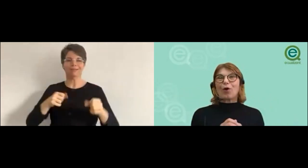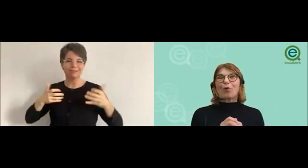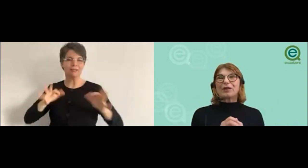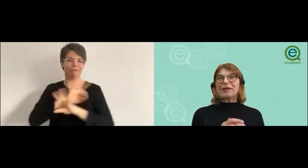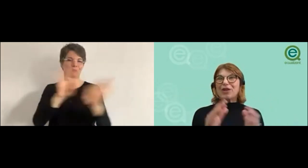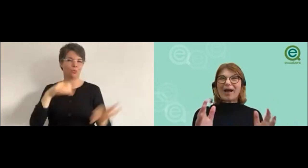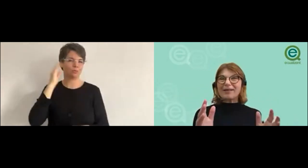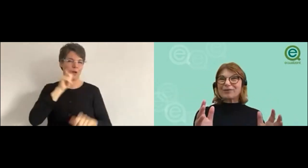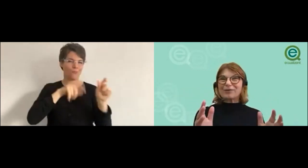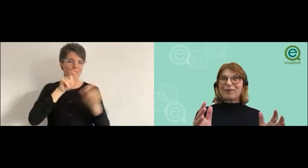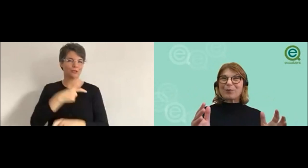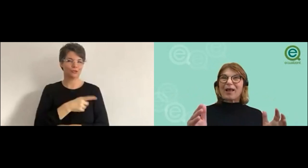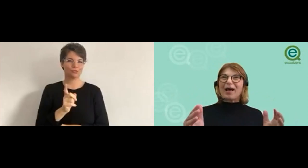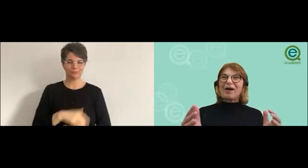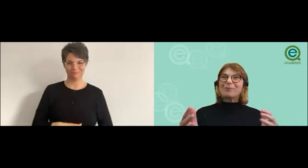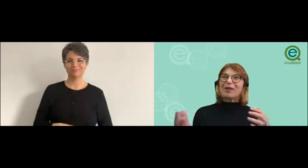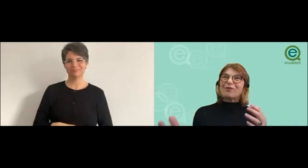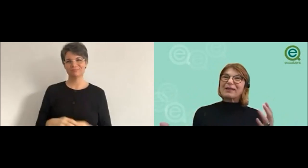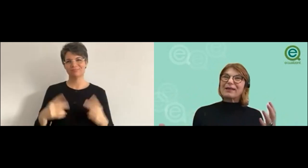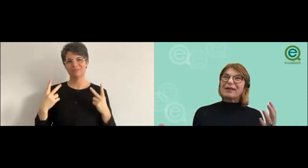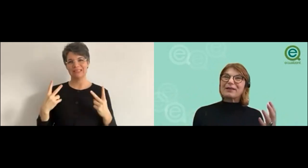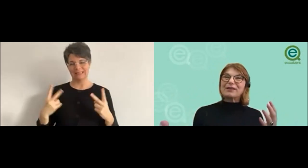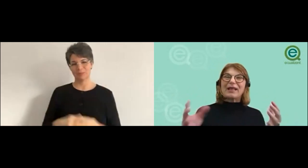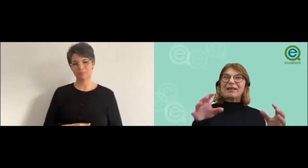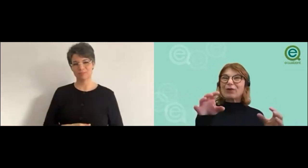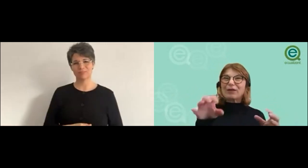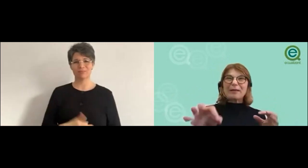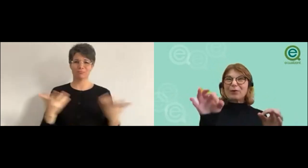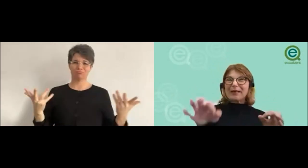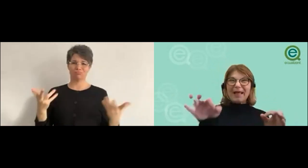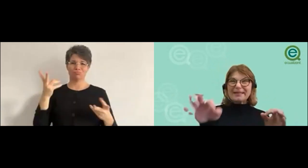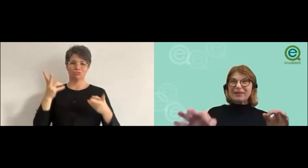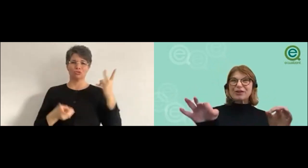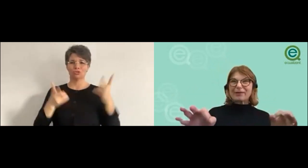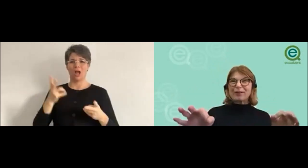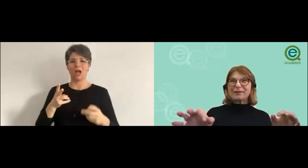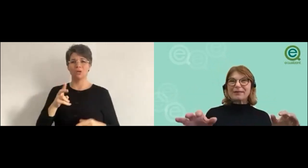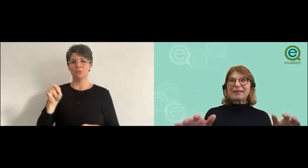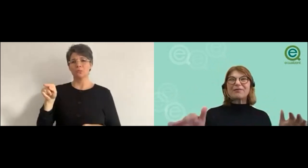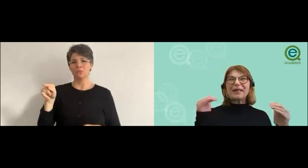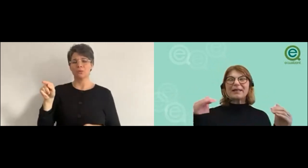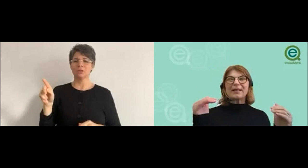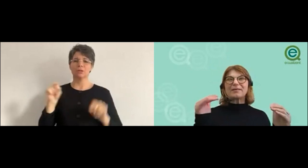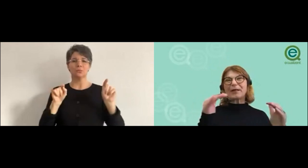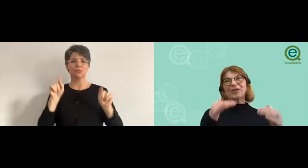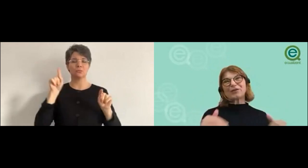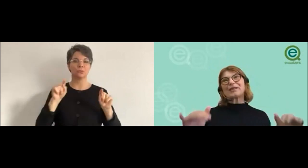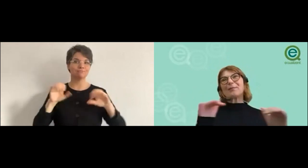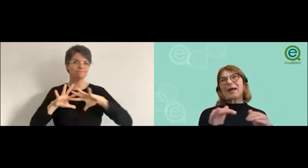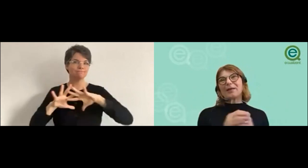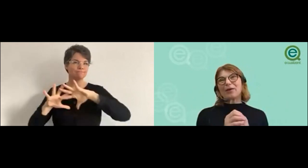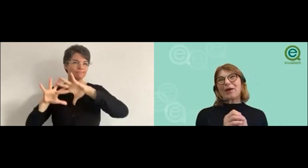Menschen. Und es wäre schade sozusagen, wenn das immer nur an einzelnen Standorten sind. Wichtig ist praktisch